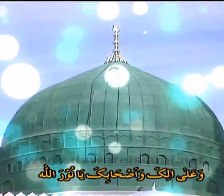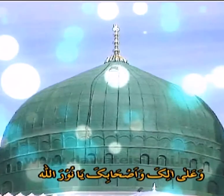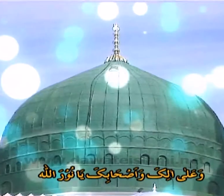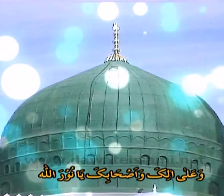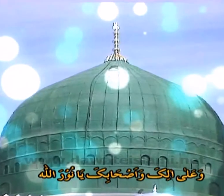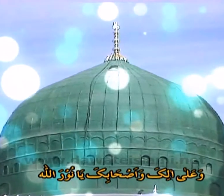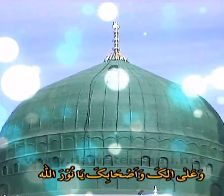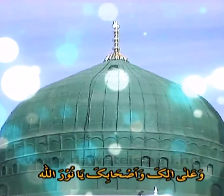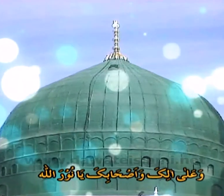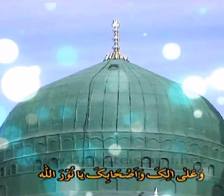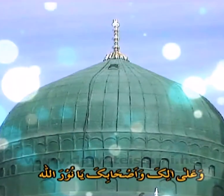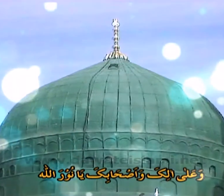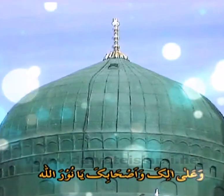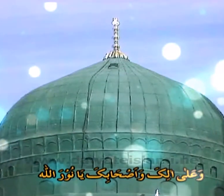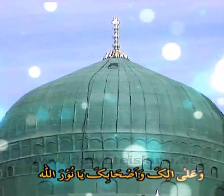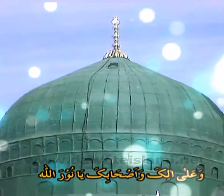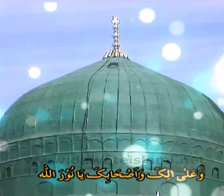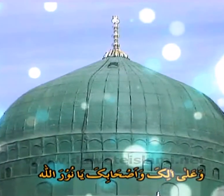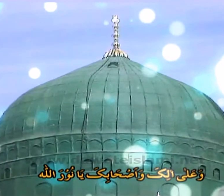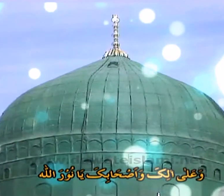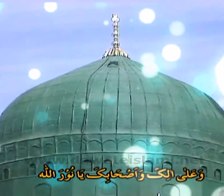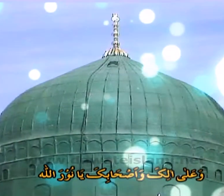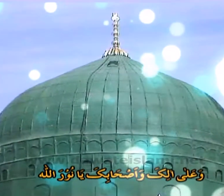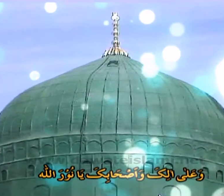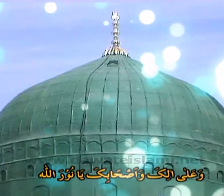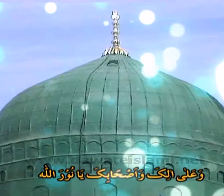وعلا آلکہ وصحابکا یا نور اللہ